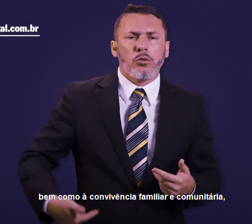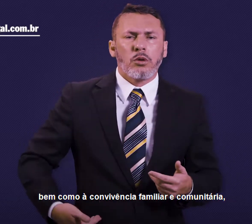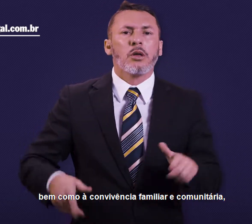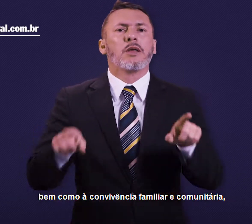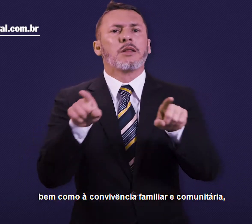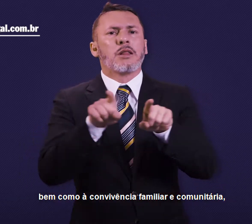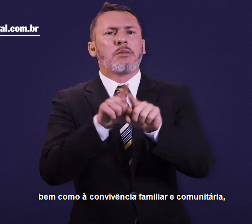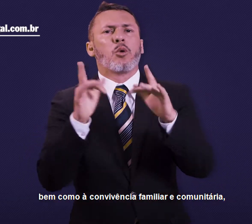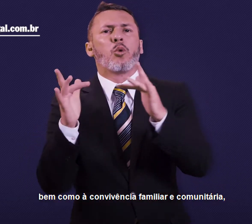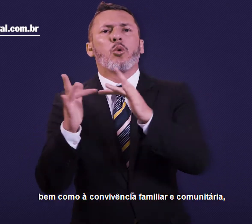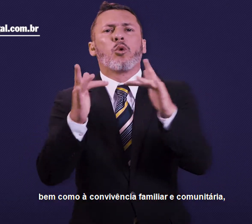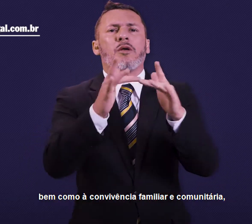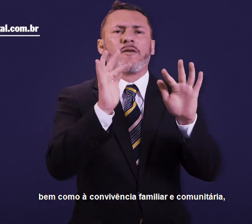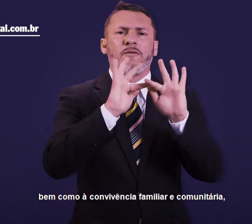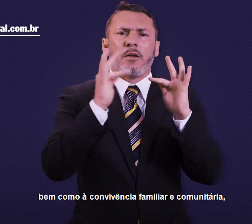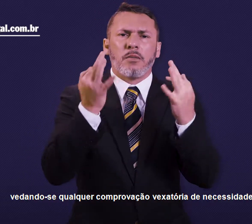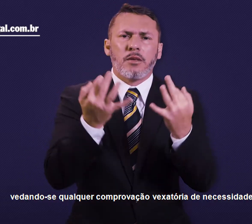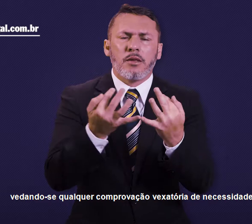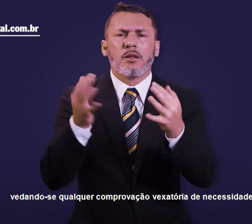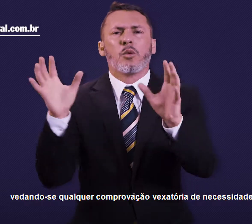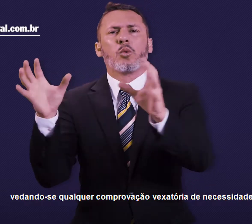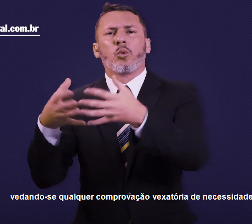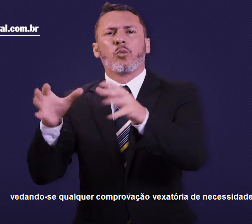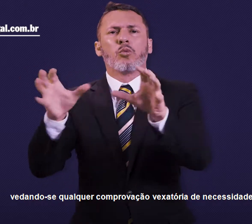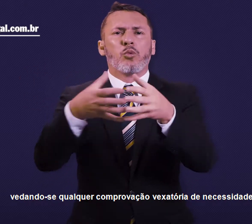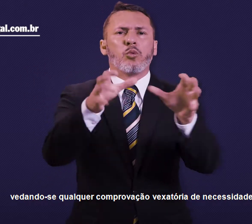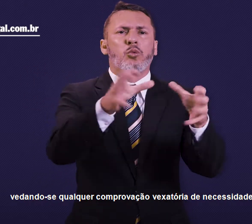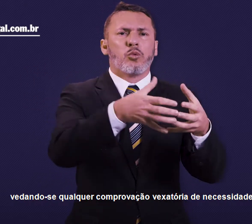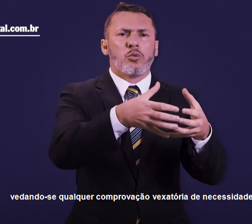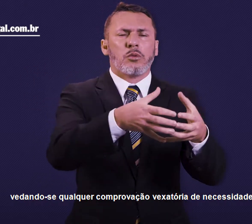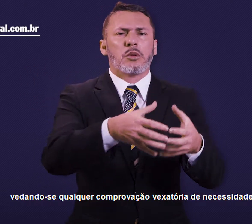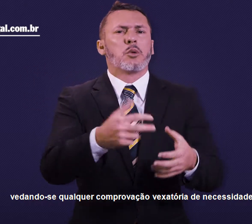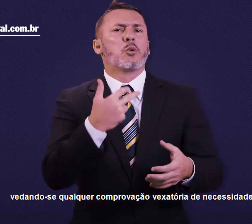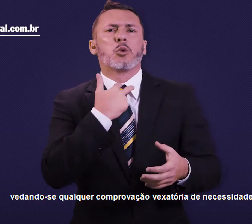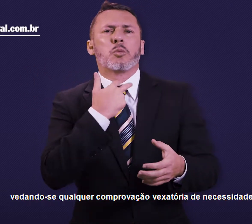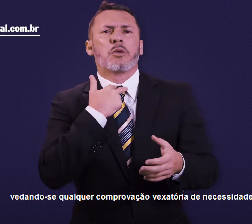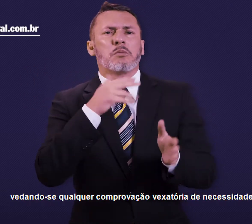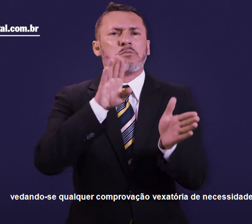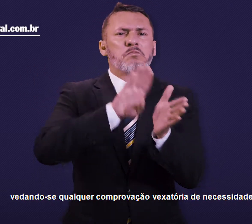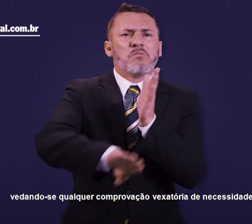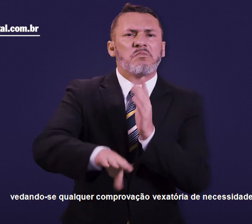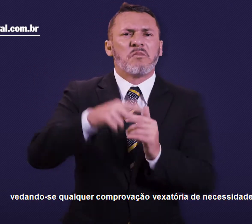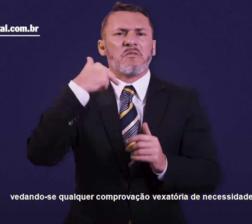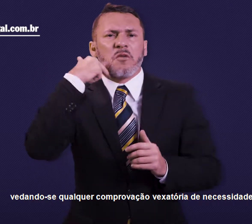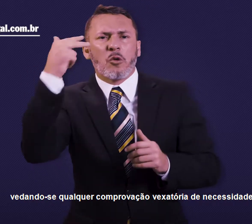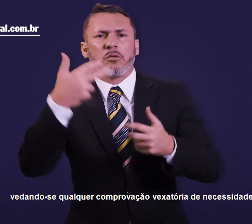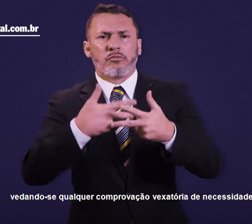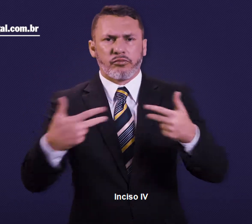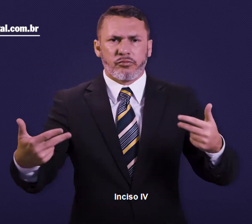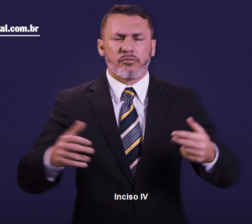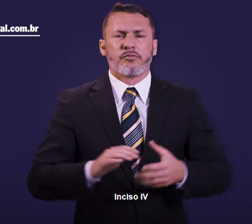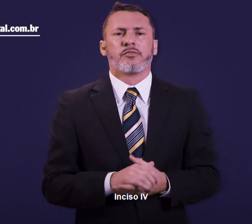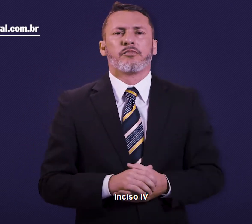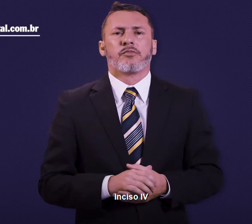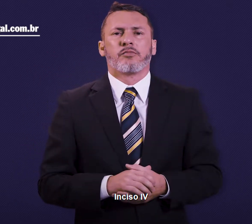convivência familiar e comunitária, vedando-se qualquer comprovação vexatória de necessidade. Inciso